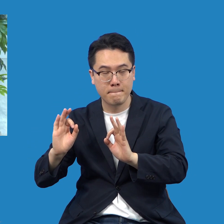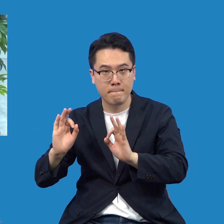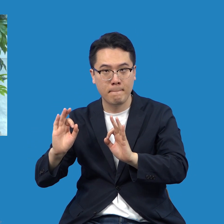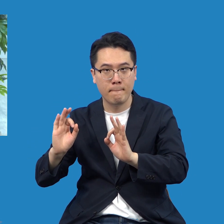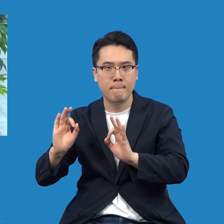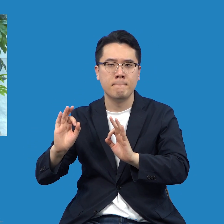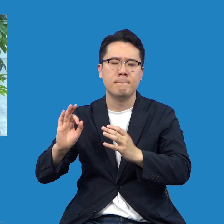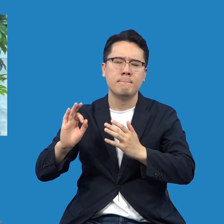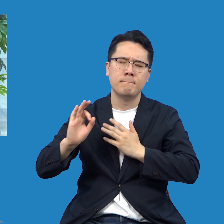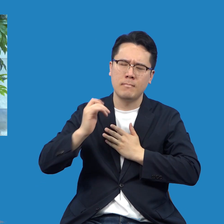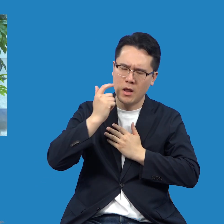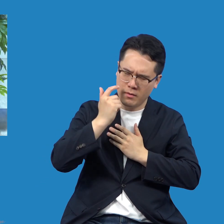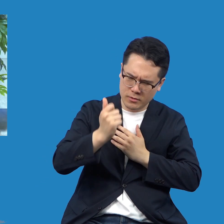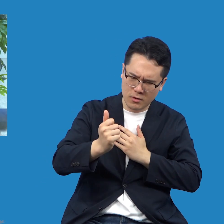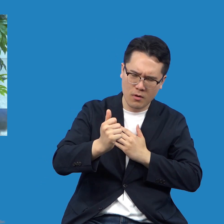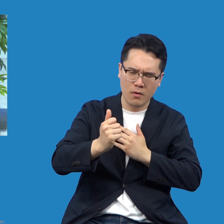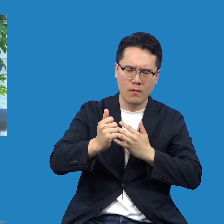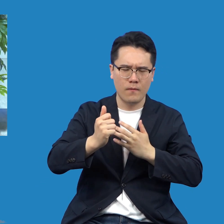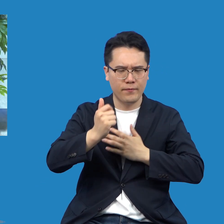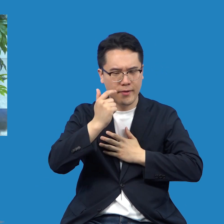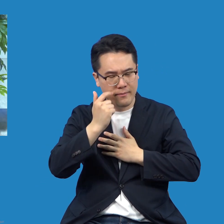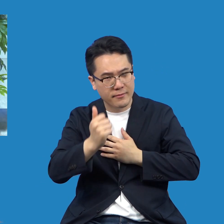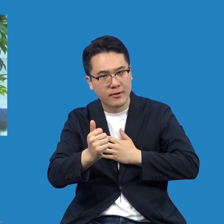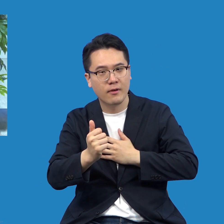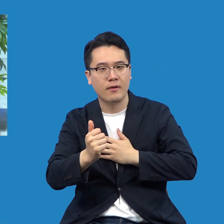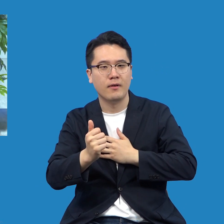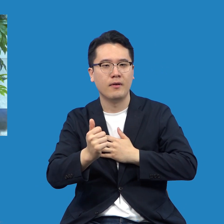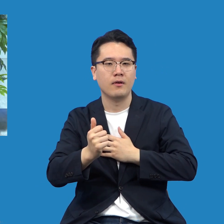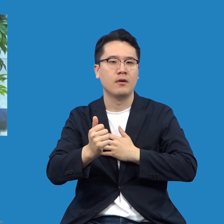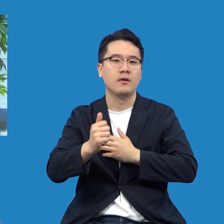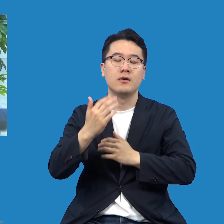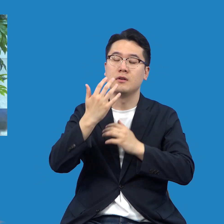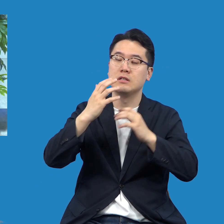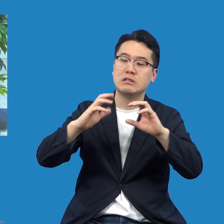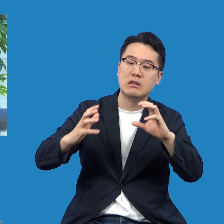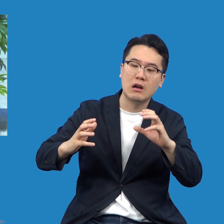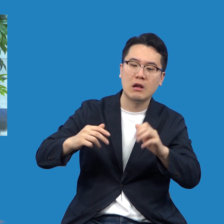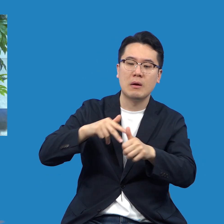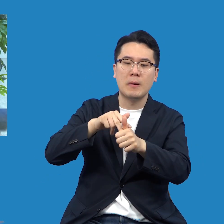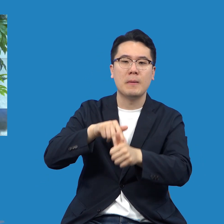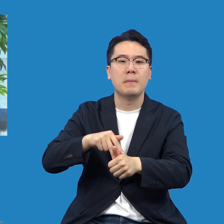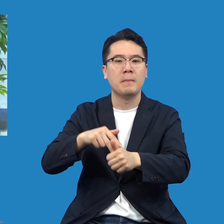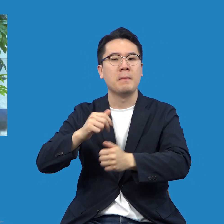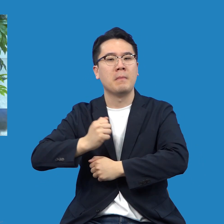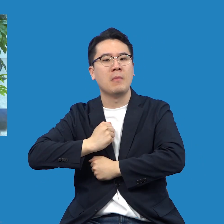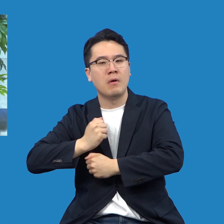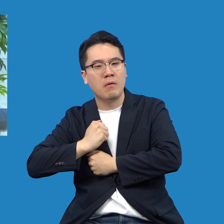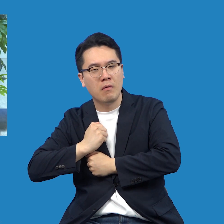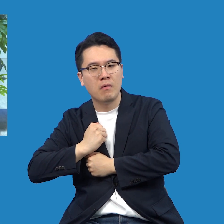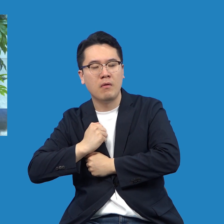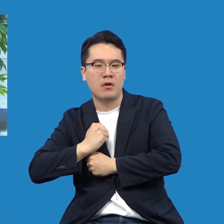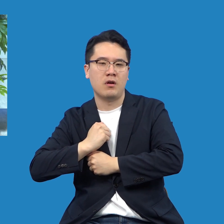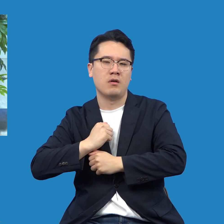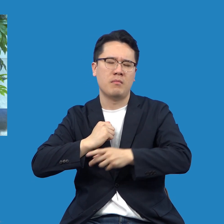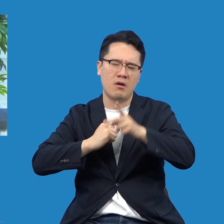내 아버지여 이스라엘 병거와 마병이여 하면서 막 소리를 쳤습니다.